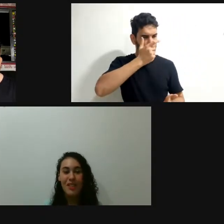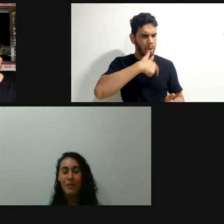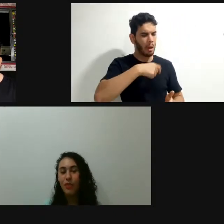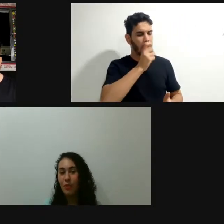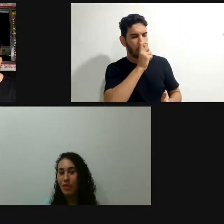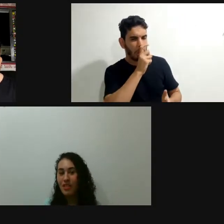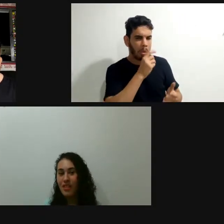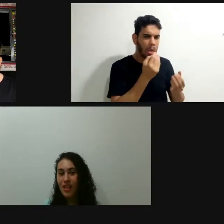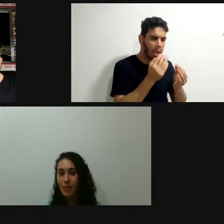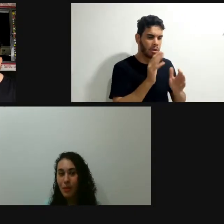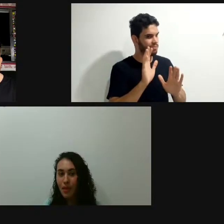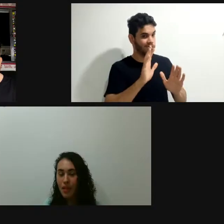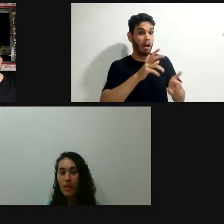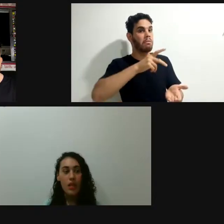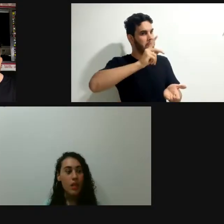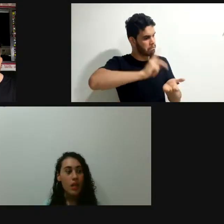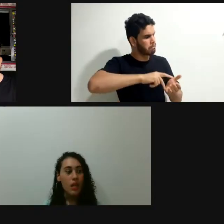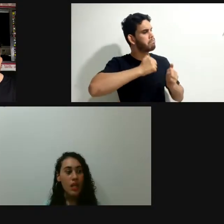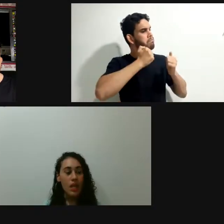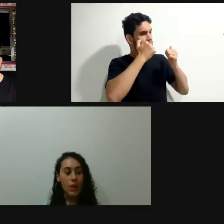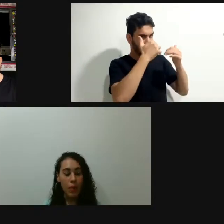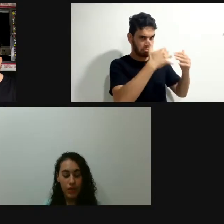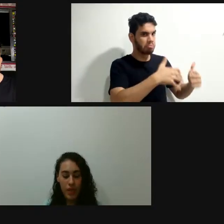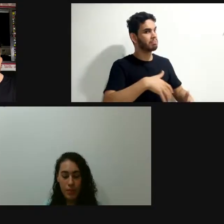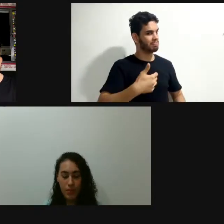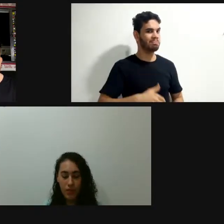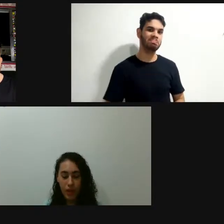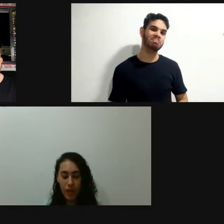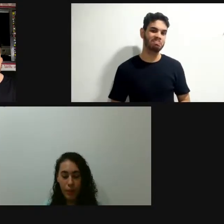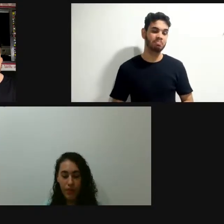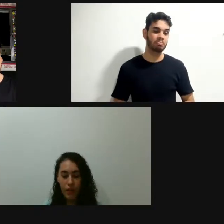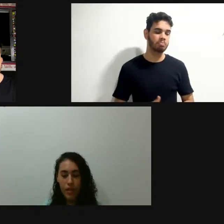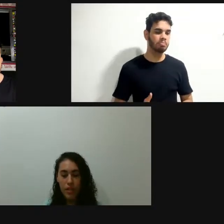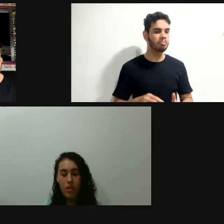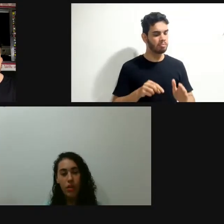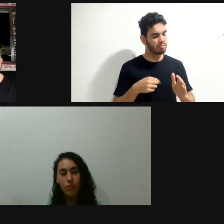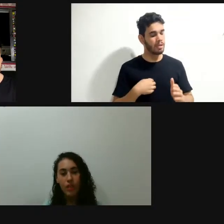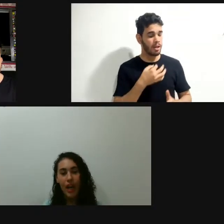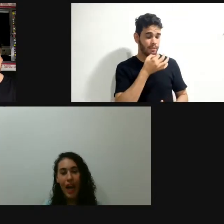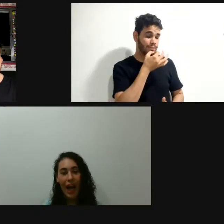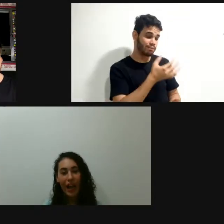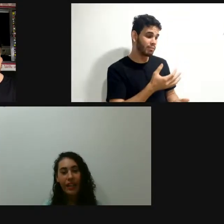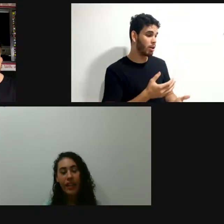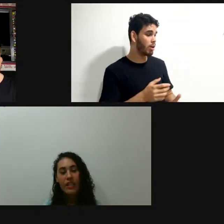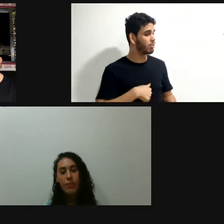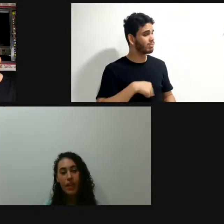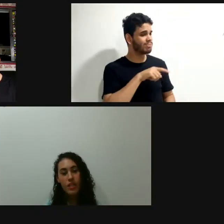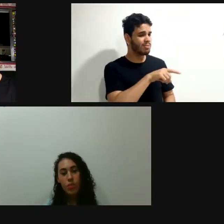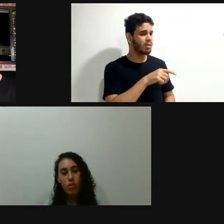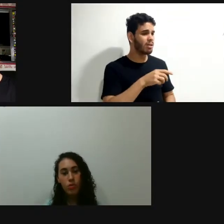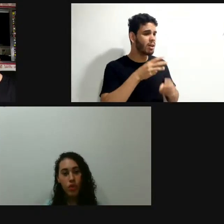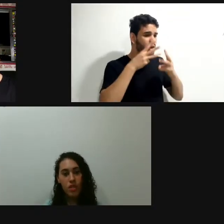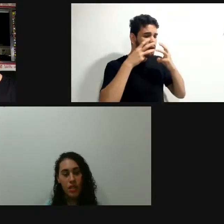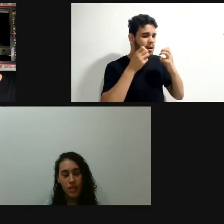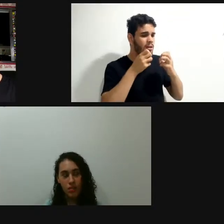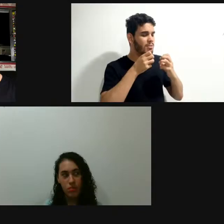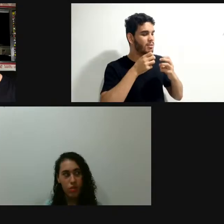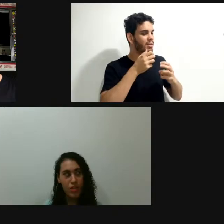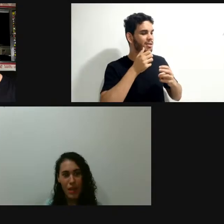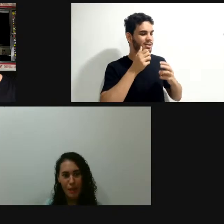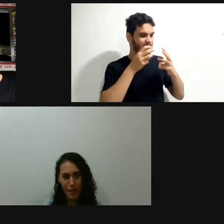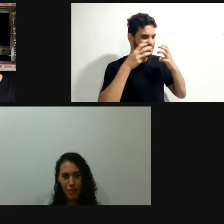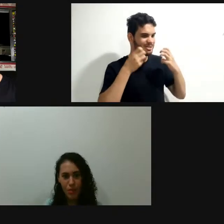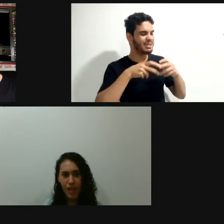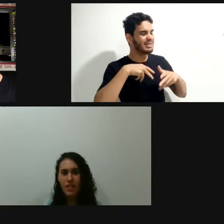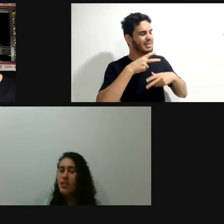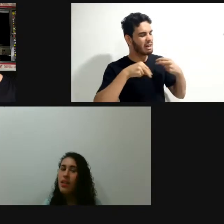mesmo. Ela sempre foi muito sincera, minha mãe. E uma vez ela me falou assim, ó, a Agatha, ela se parece muito com você. E eu